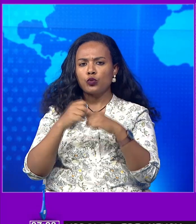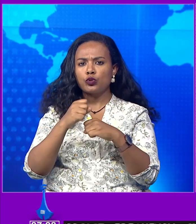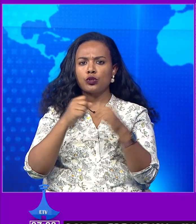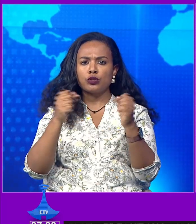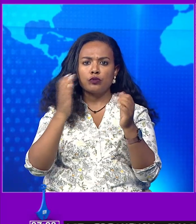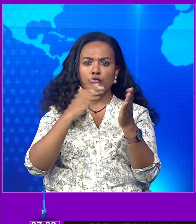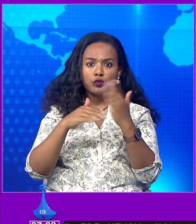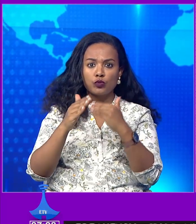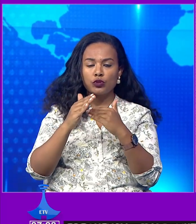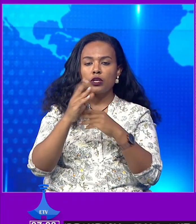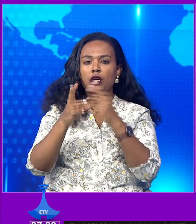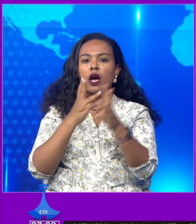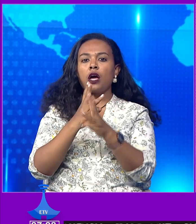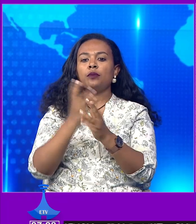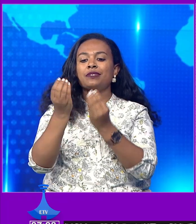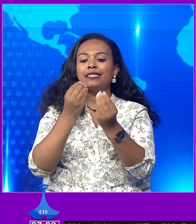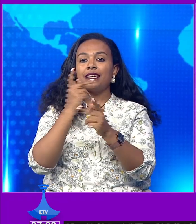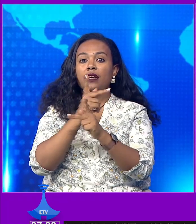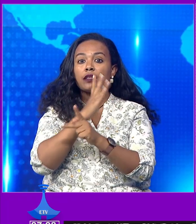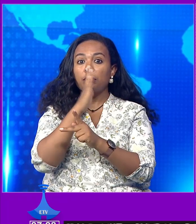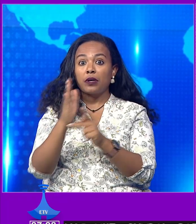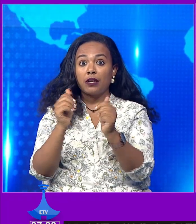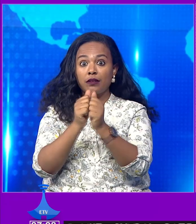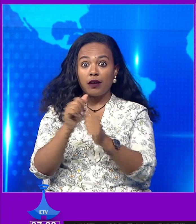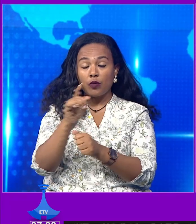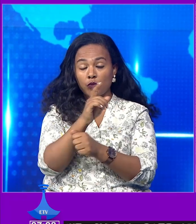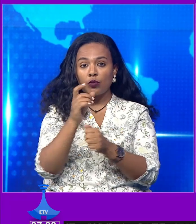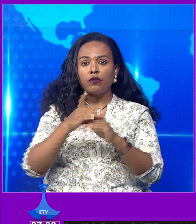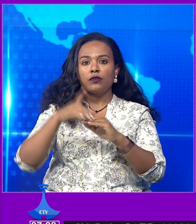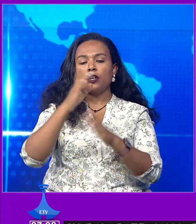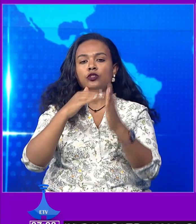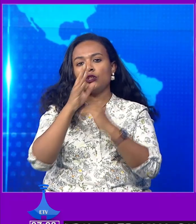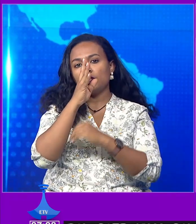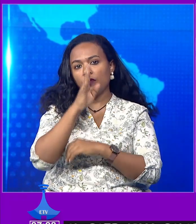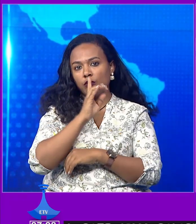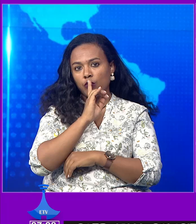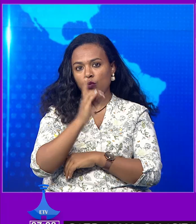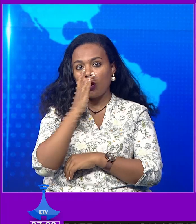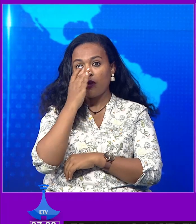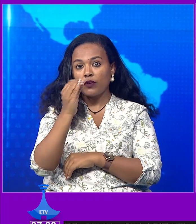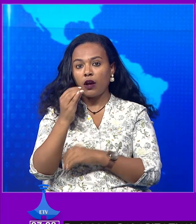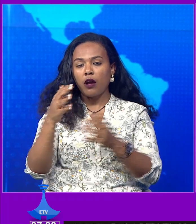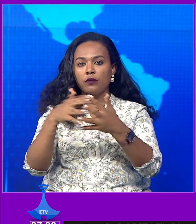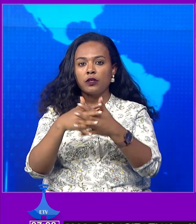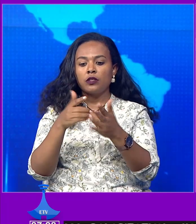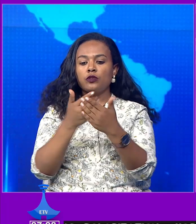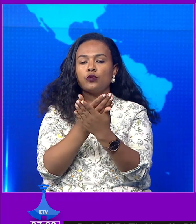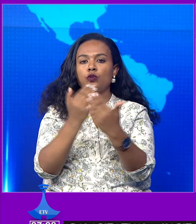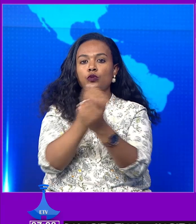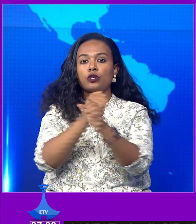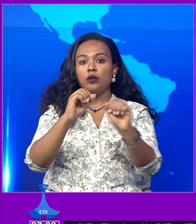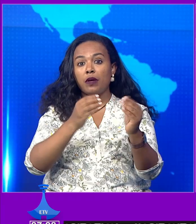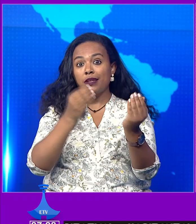ቀውስ፣ የዓለም ንግድ አይጠበቄነት ጋር ተዳምረው ከፍተኛ ችግር እየፈጠሩ ነው። የአፍሪካ ህብረት እነዚህን ጉዳዮች እልባት